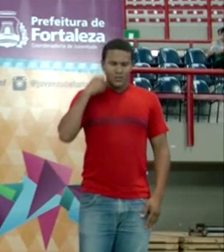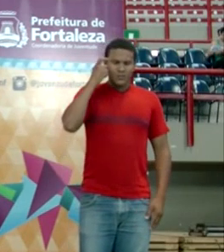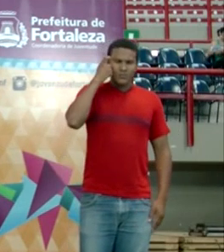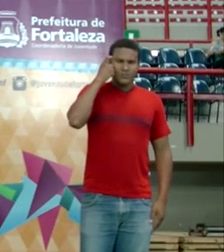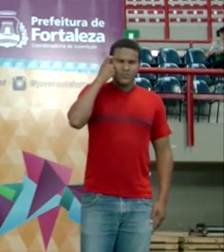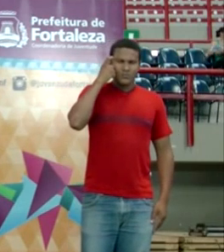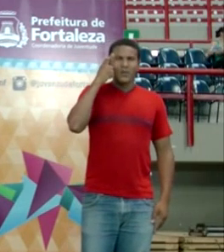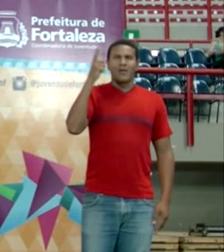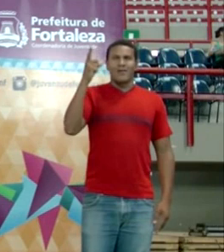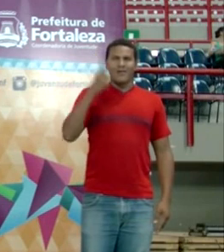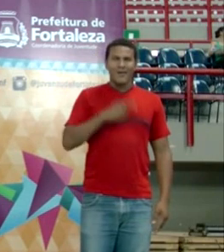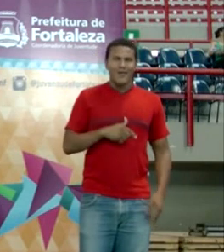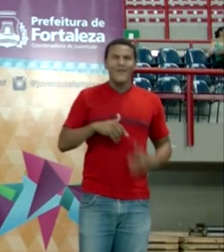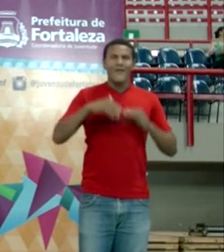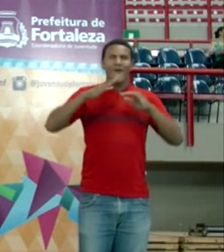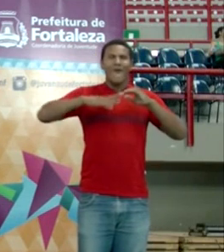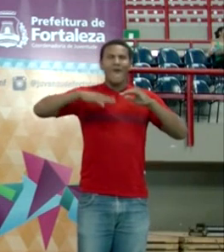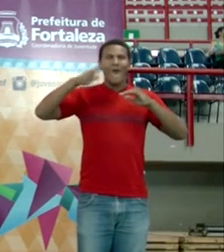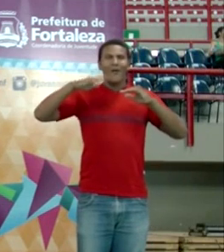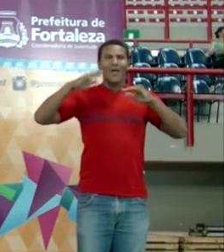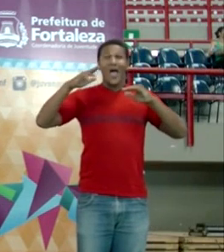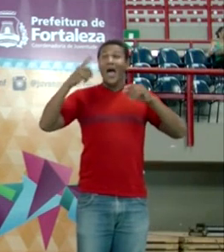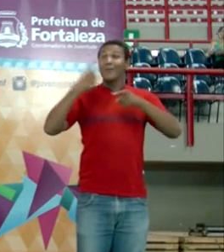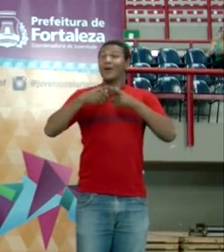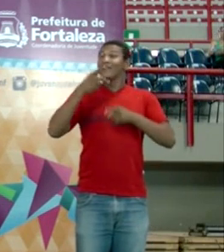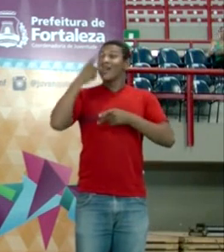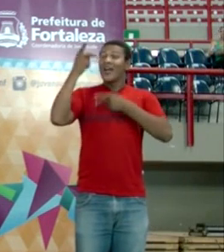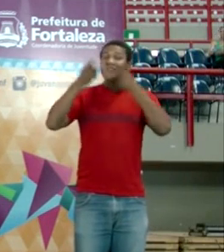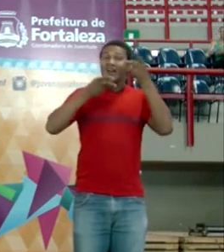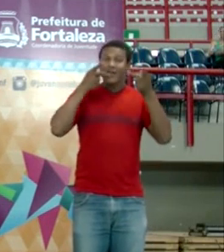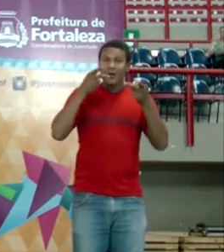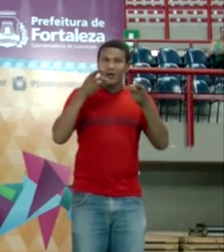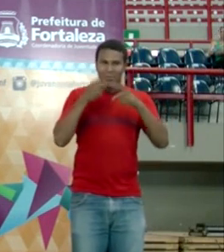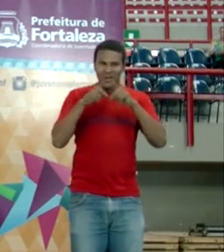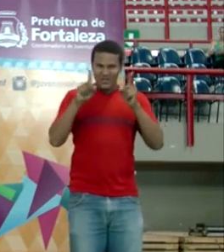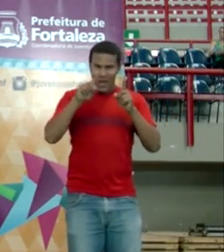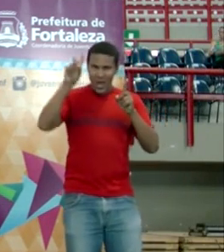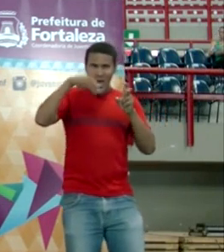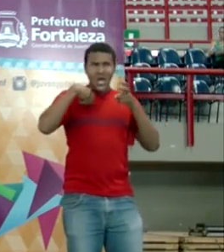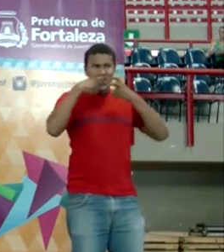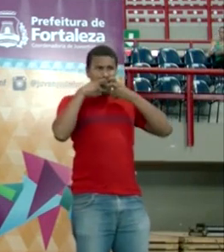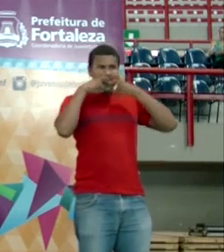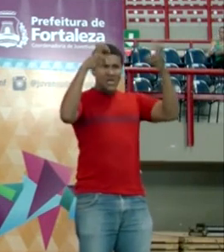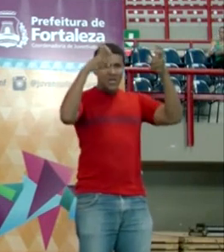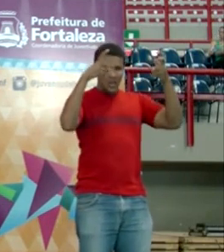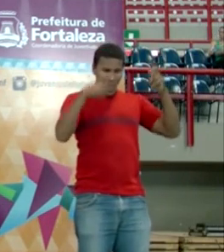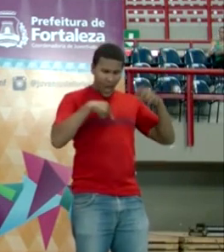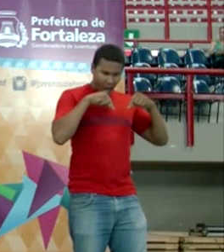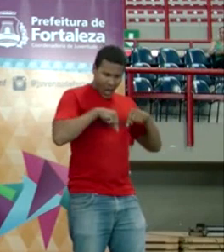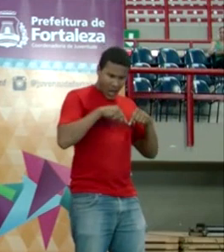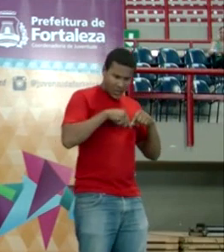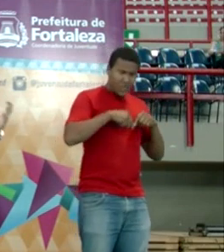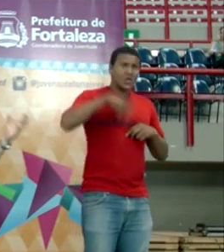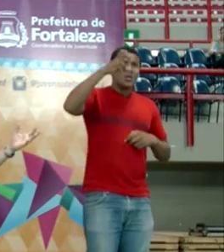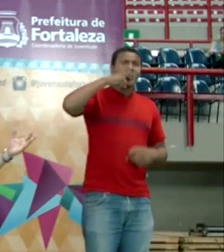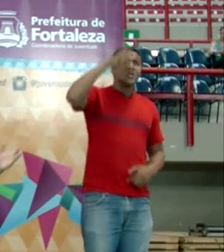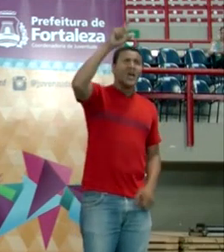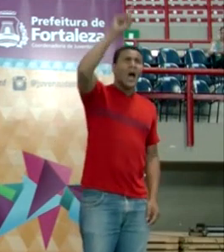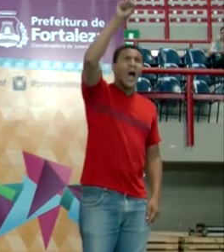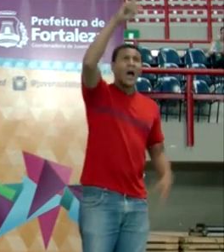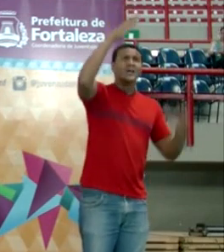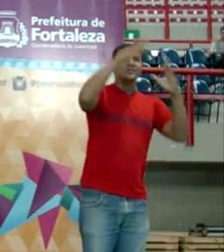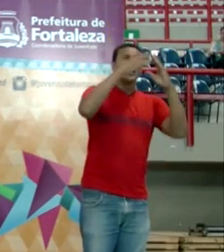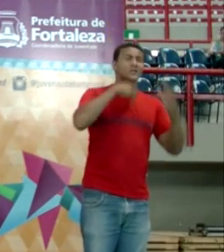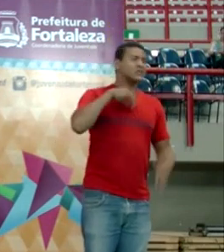onda mecânica, porque o cara não está falando. Eu disse, meu Deus, será que ele está gritando lá da rádio e você está escutando